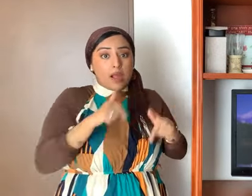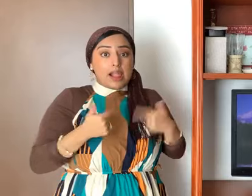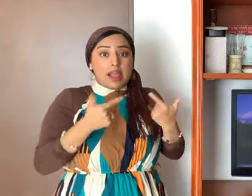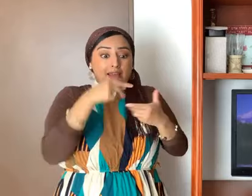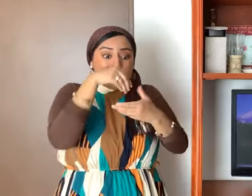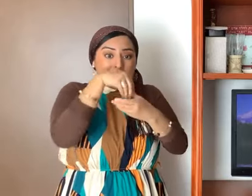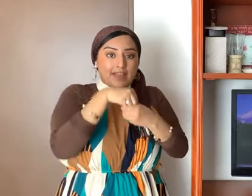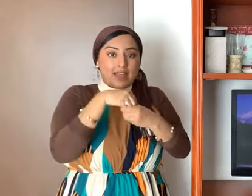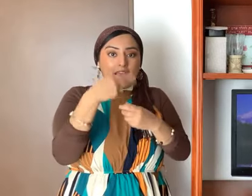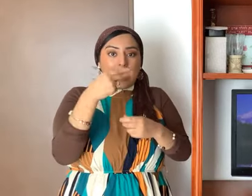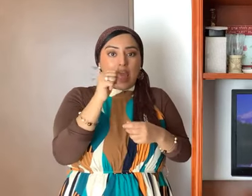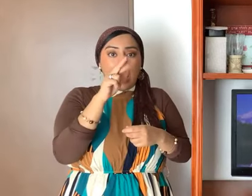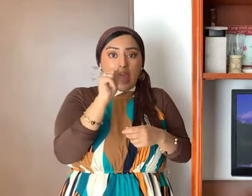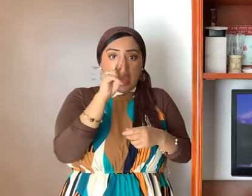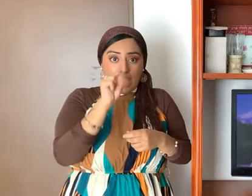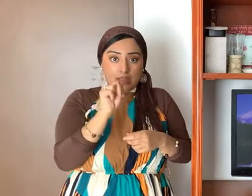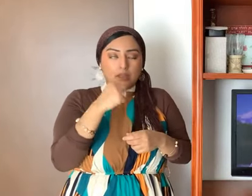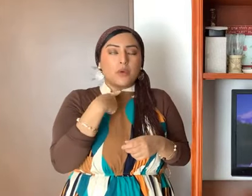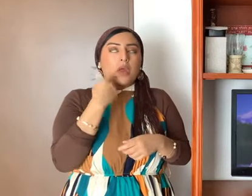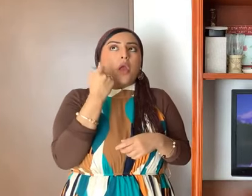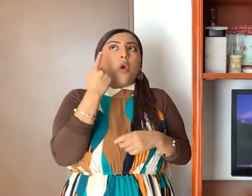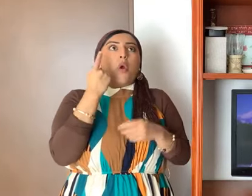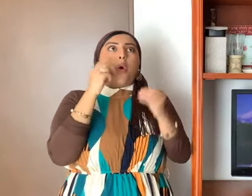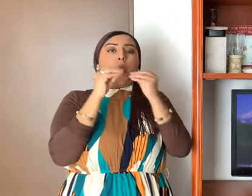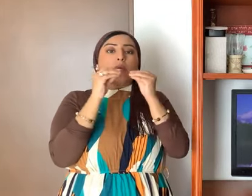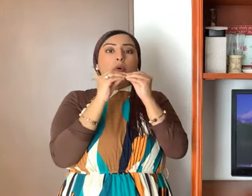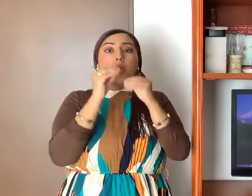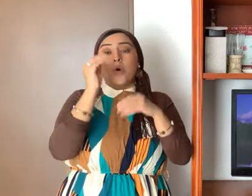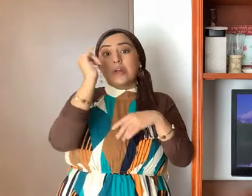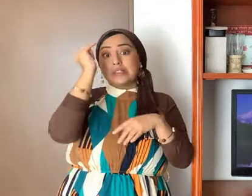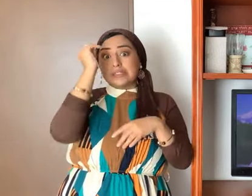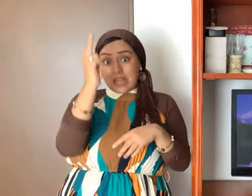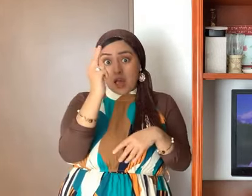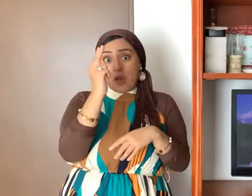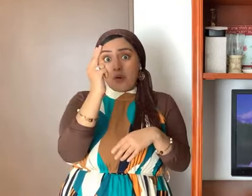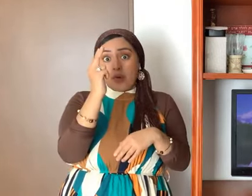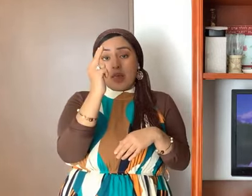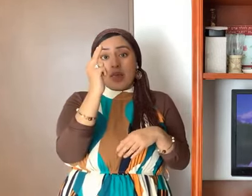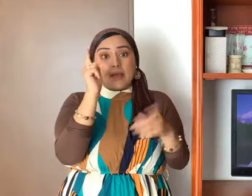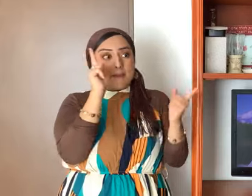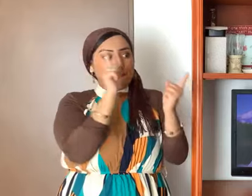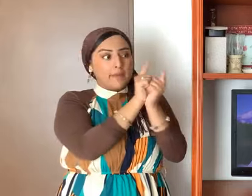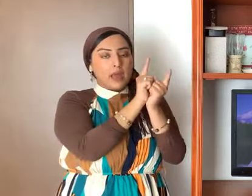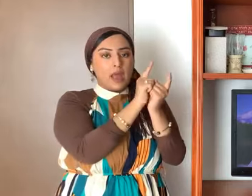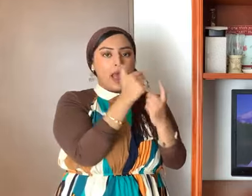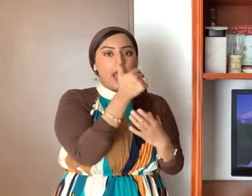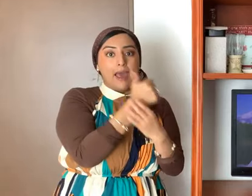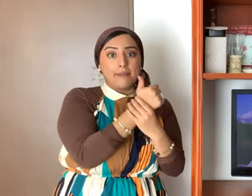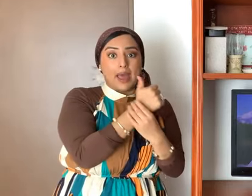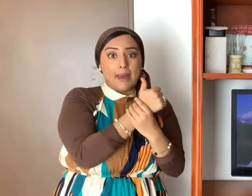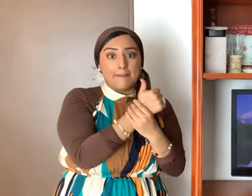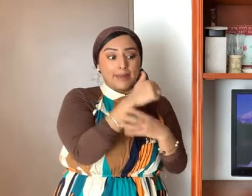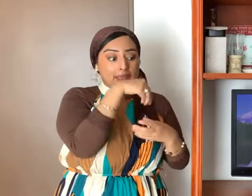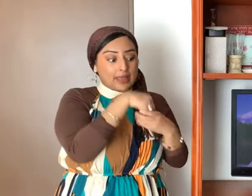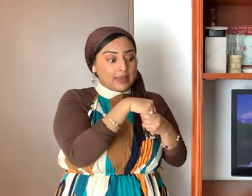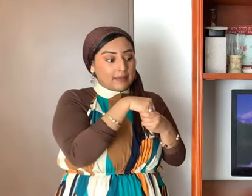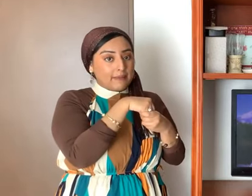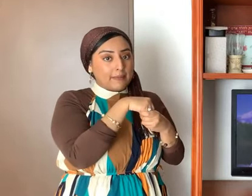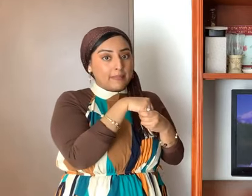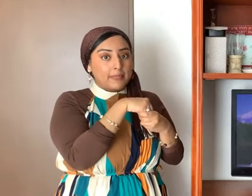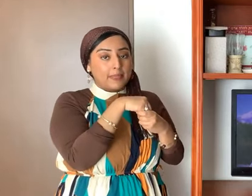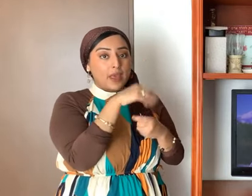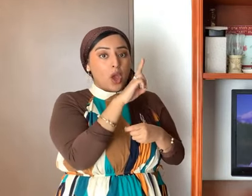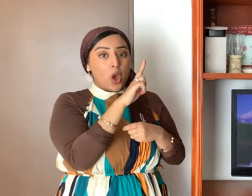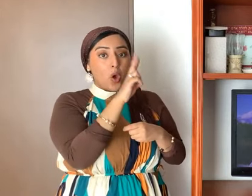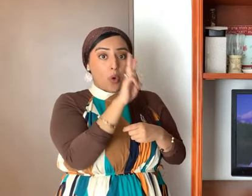Harán. Entonces aquí ya queda más claro. El eterno Yahweh se le apareció a Abraham en Mesopotamia, en Ur de